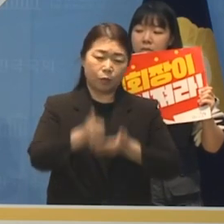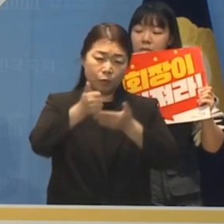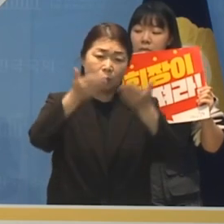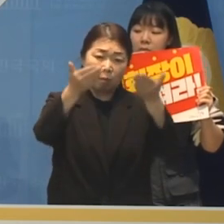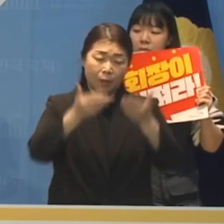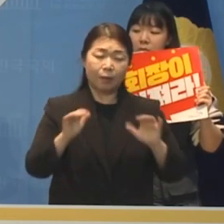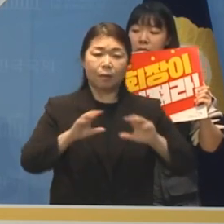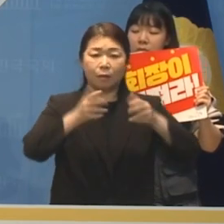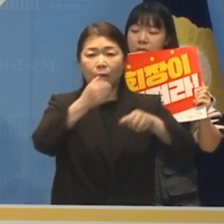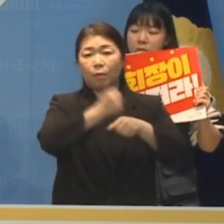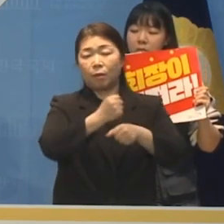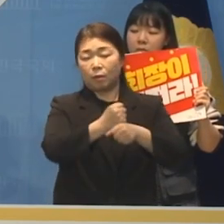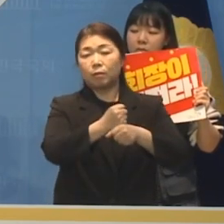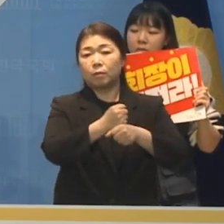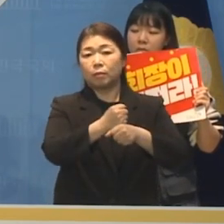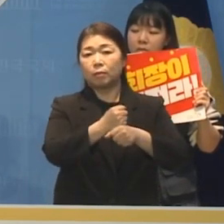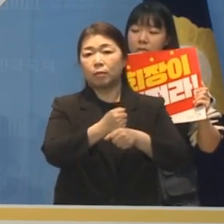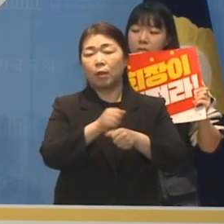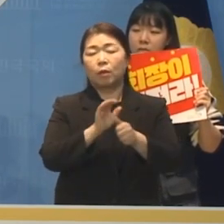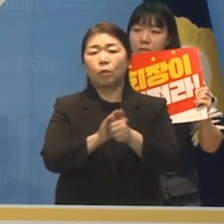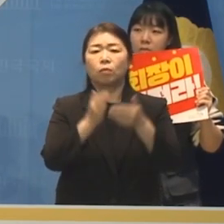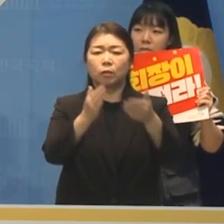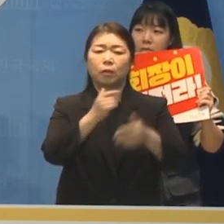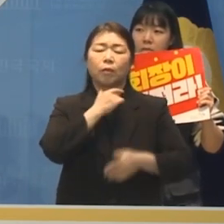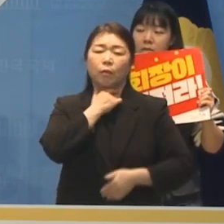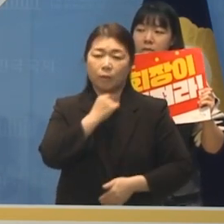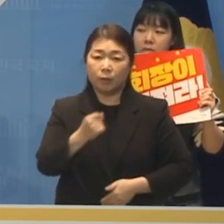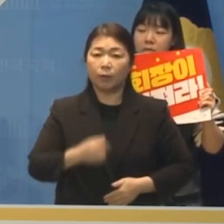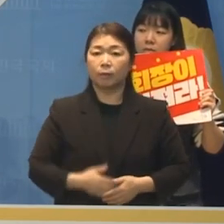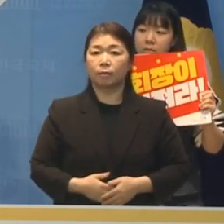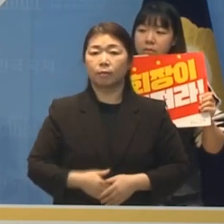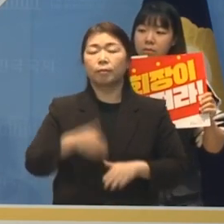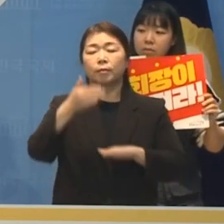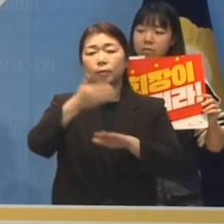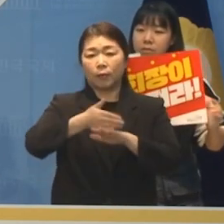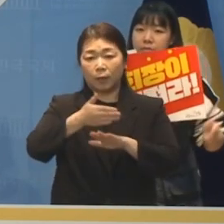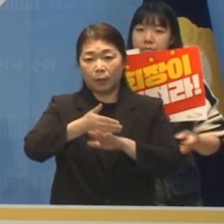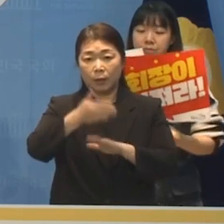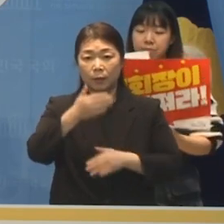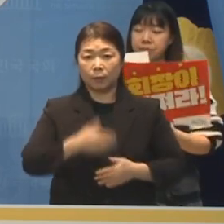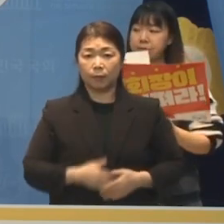존중받는 세상을 만드는 데 도움이 되었으면 합니다. 감사합니다.